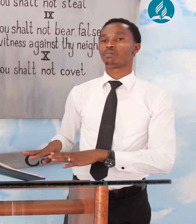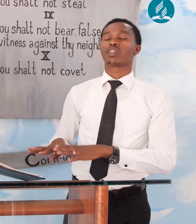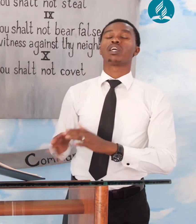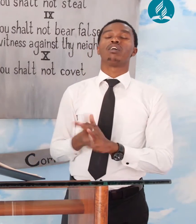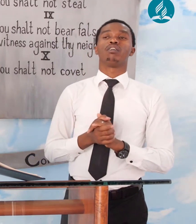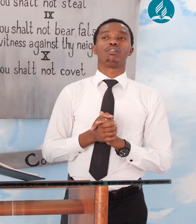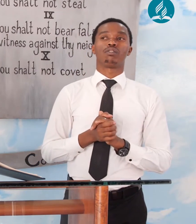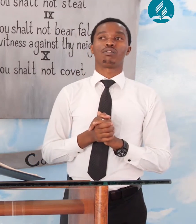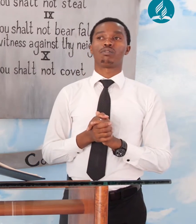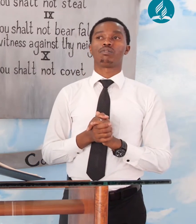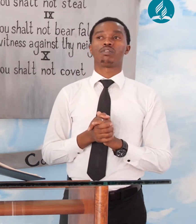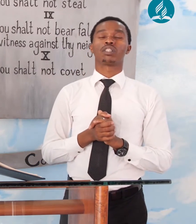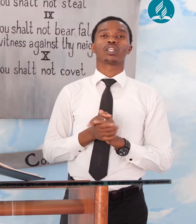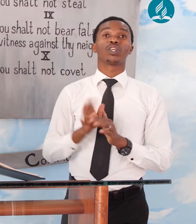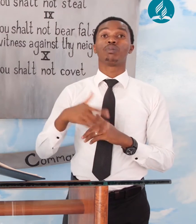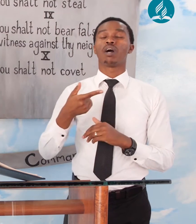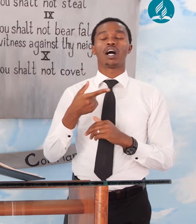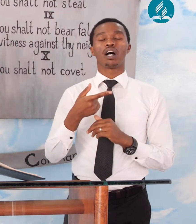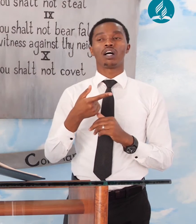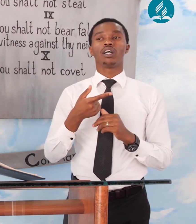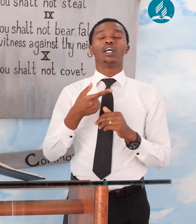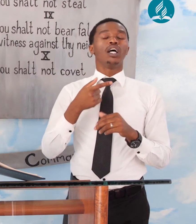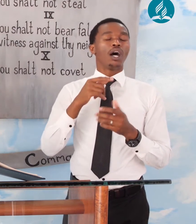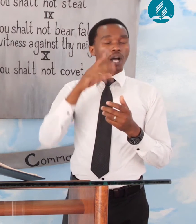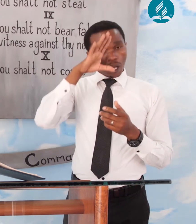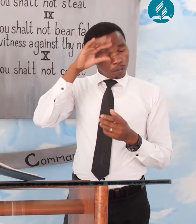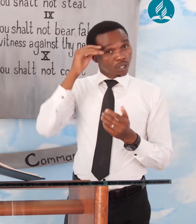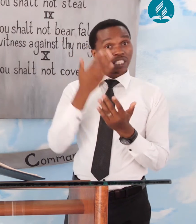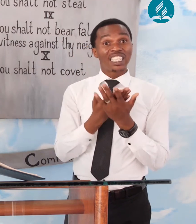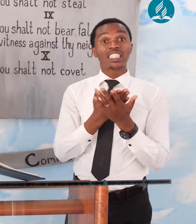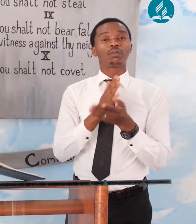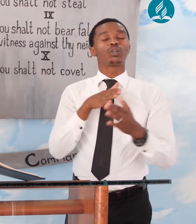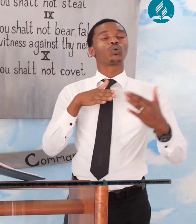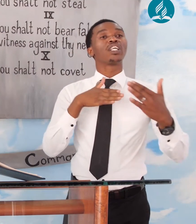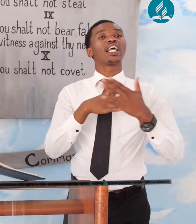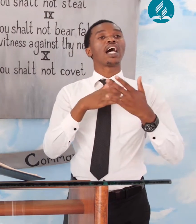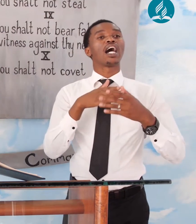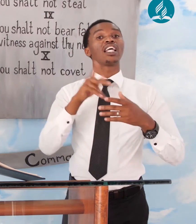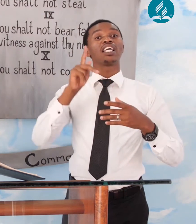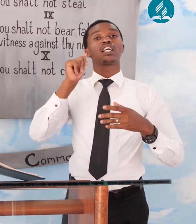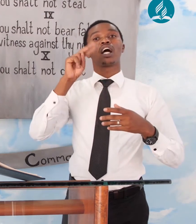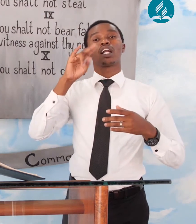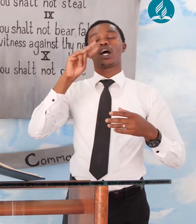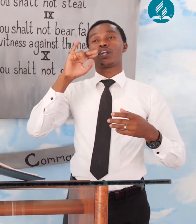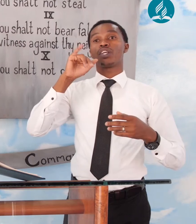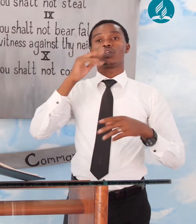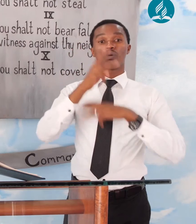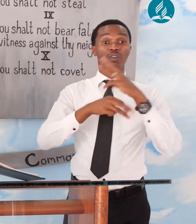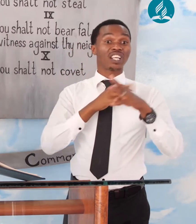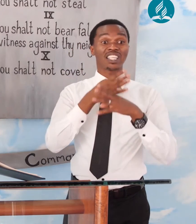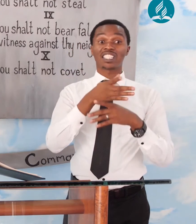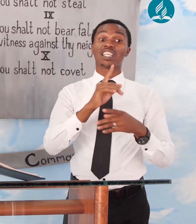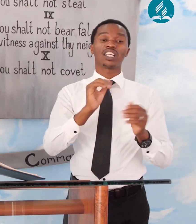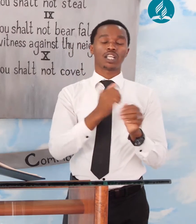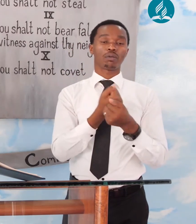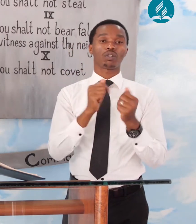rero ahangaye ikigaragara yasabye kugera I Kanani ntiyagerayo ariko Imana yamuhaye kugera muri Kanani yo